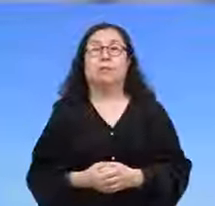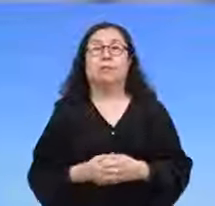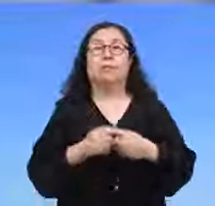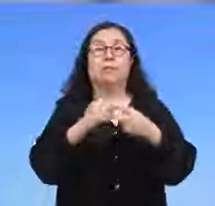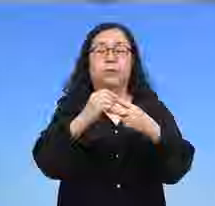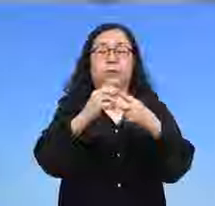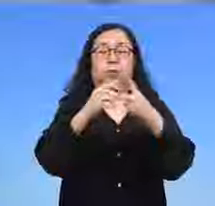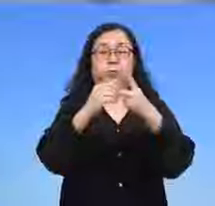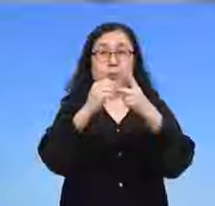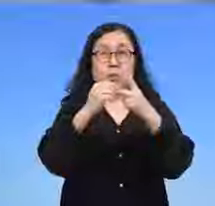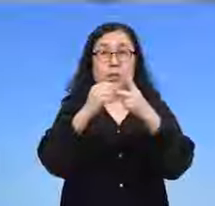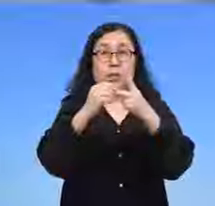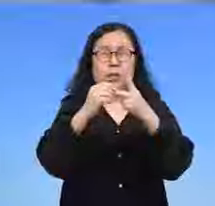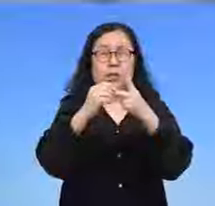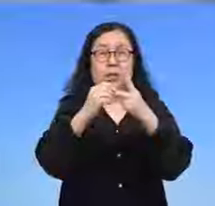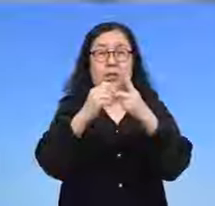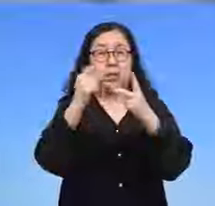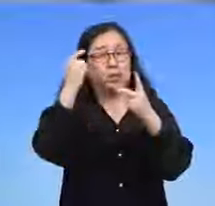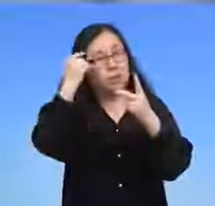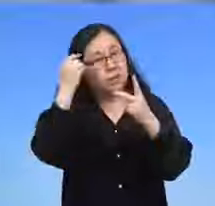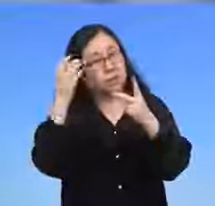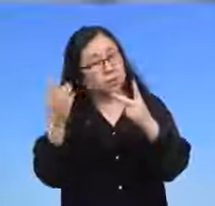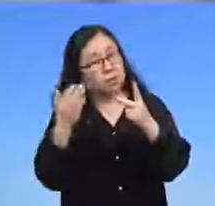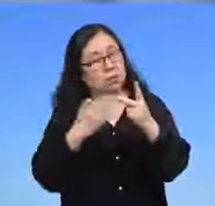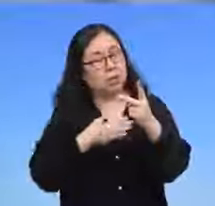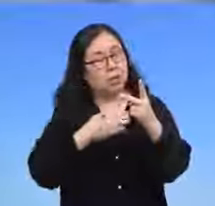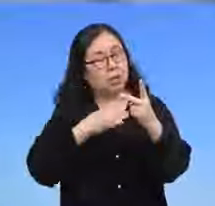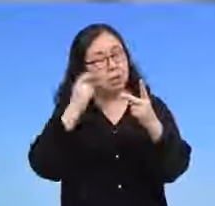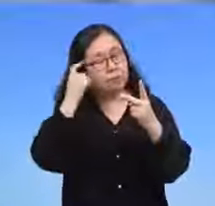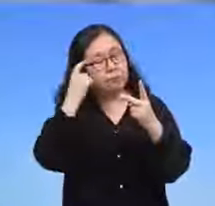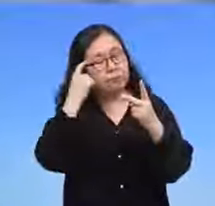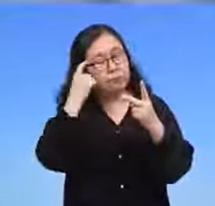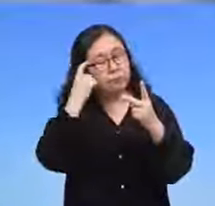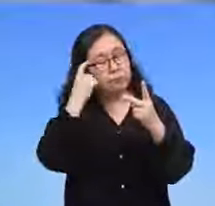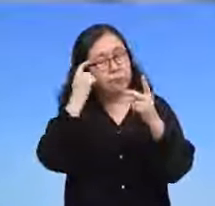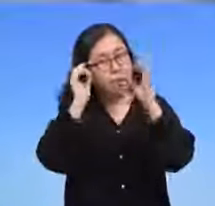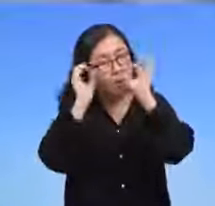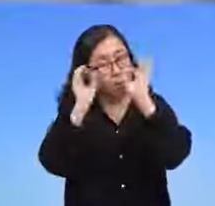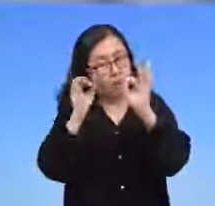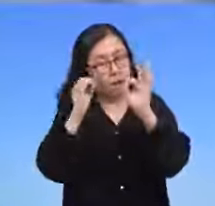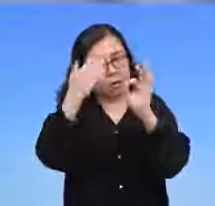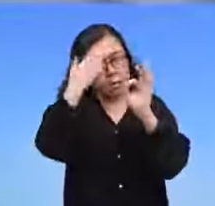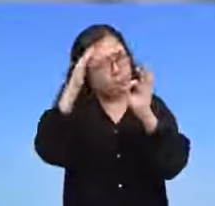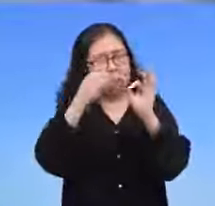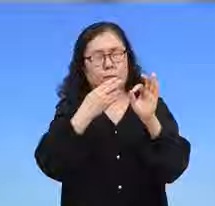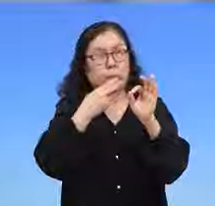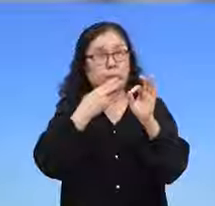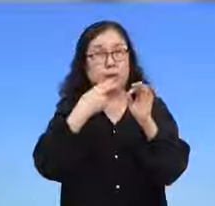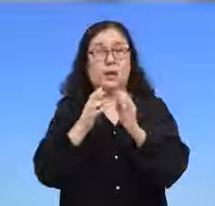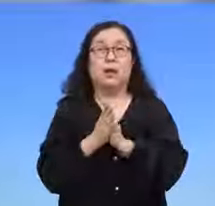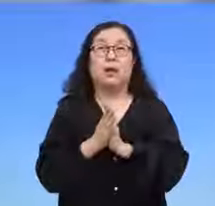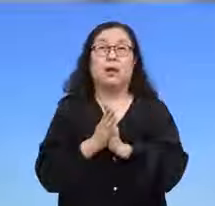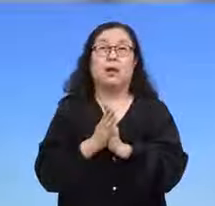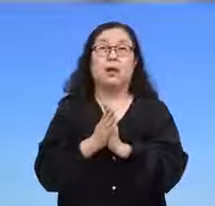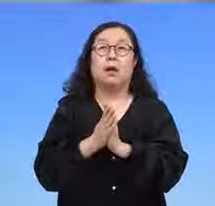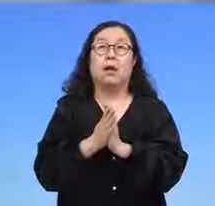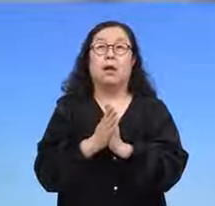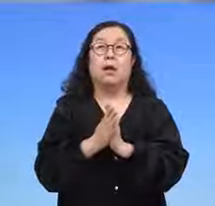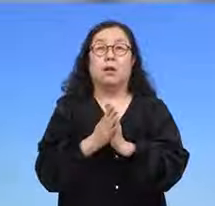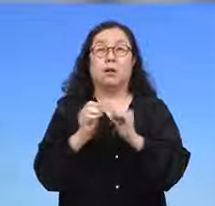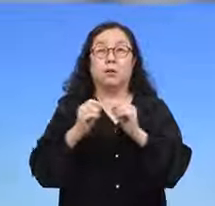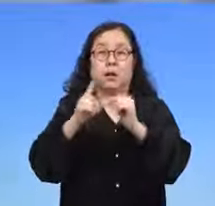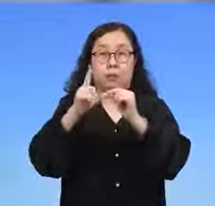사실 이런 있을 법한 두 가지 질문을 제가 상정을 해보니까요, 이게 하나도 낯설지 않아요. 저를